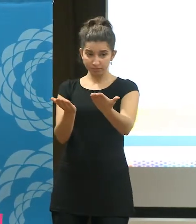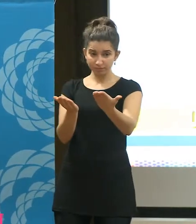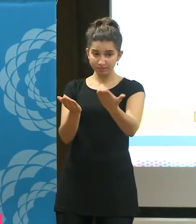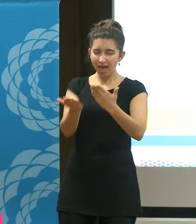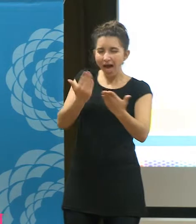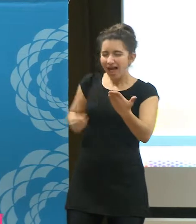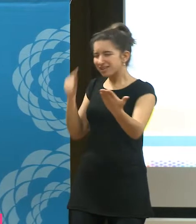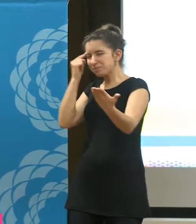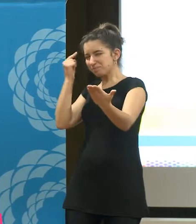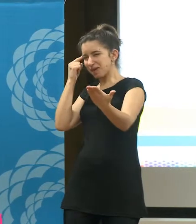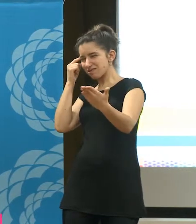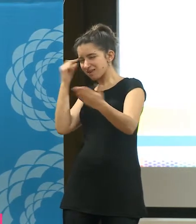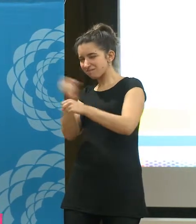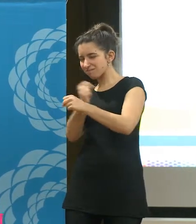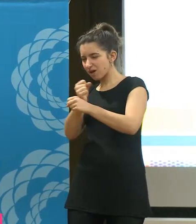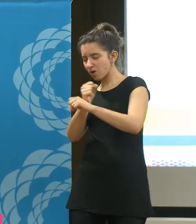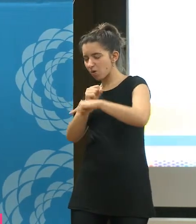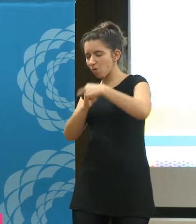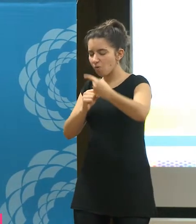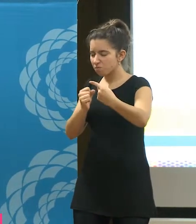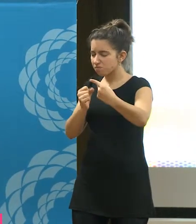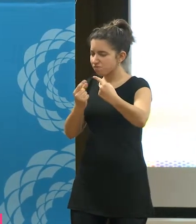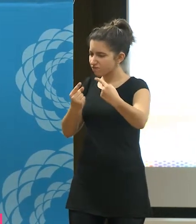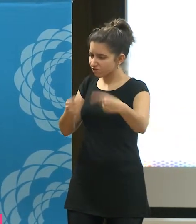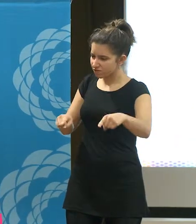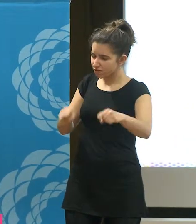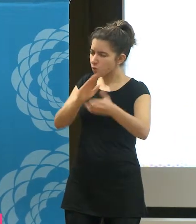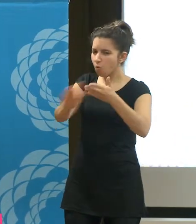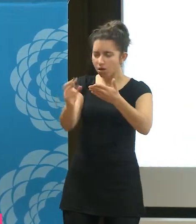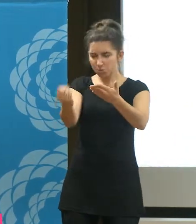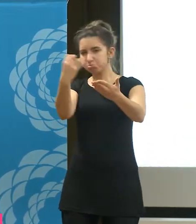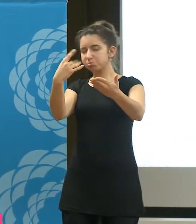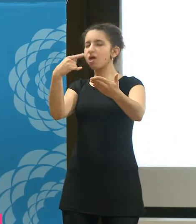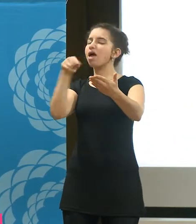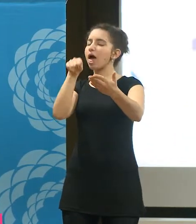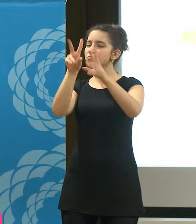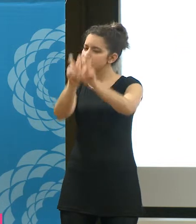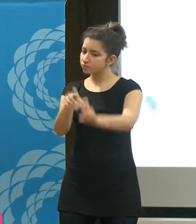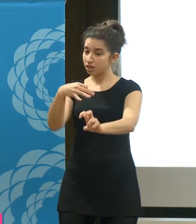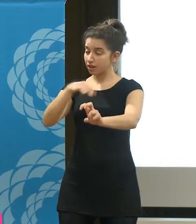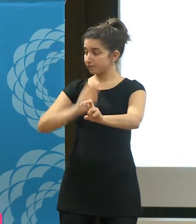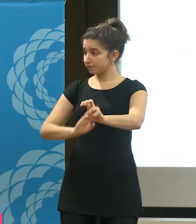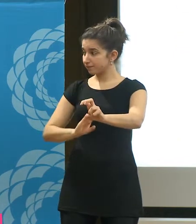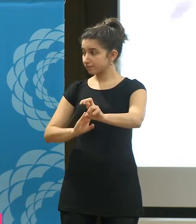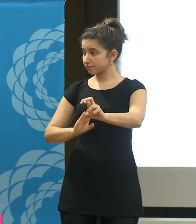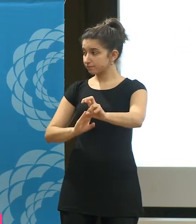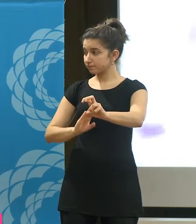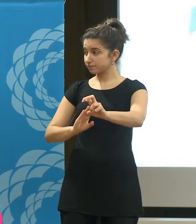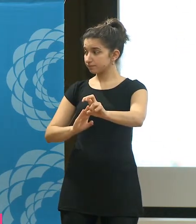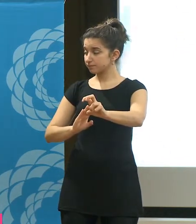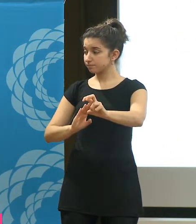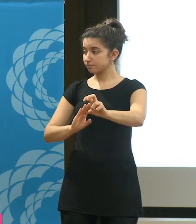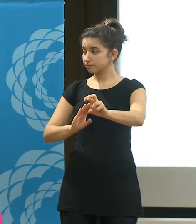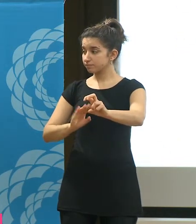eran preexistentes y otros iluminan sobre nuevas cuestiones que deben profundizarse. Por un lado, existe